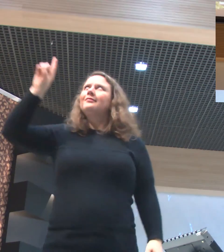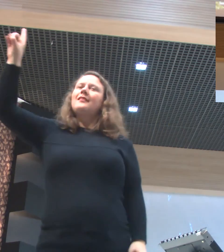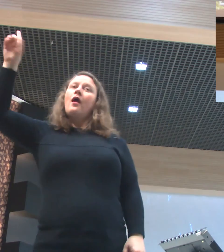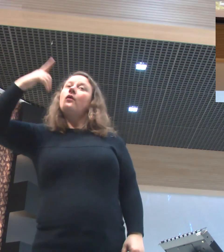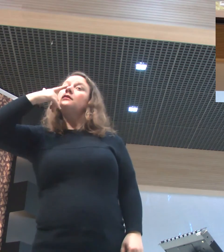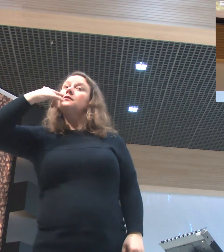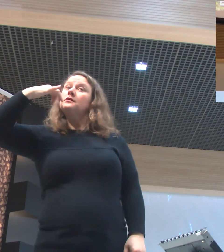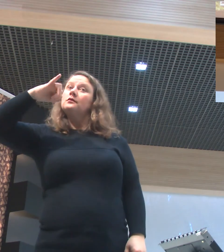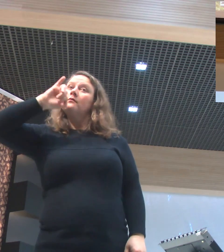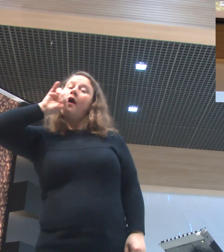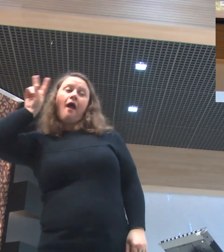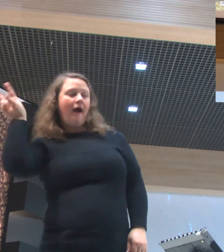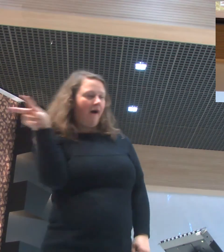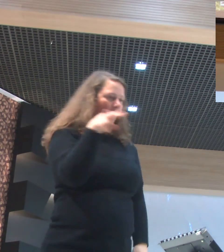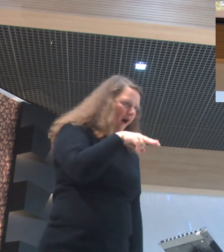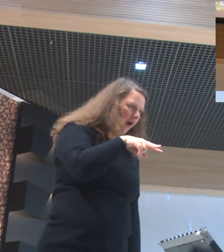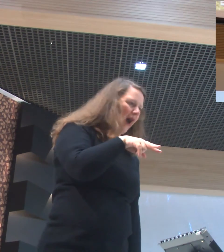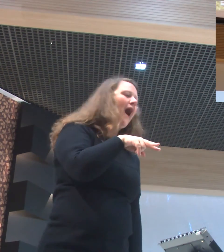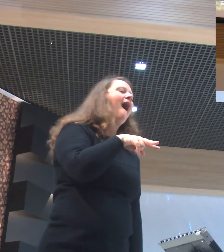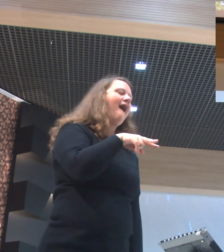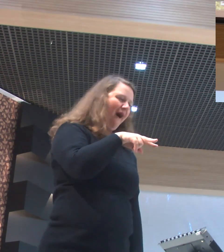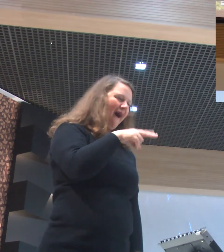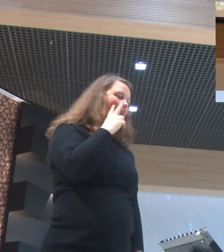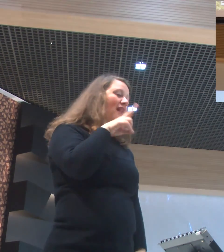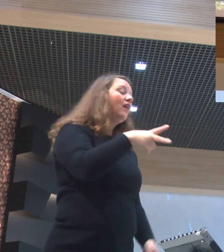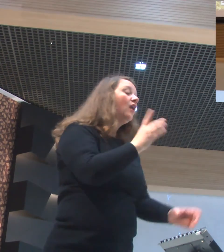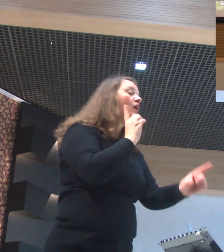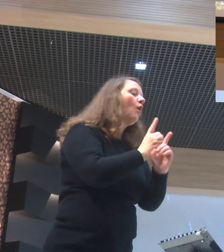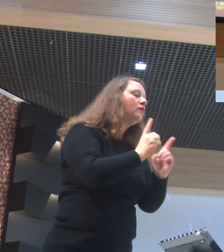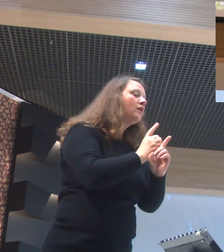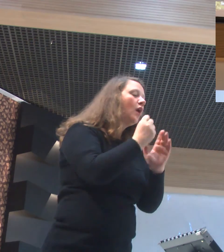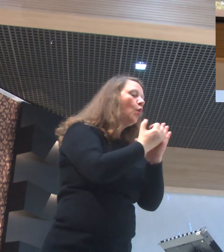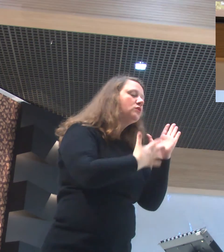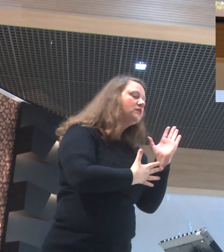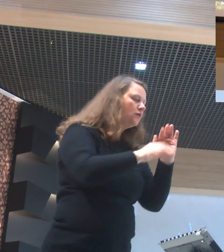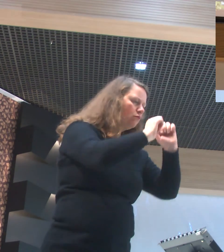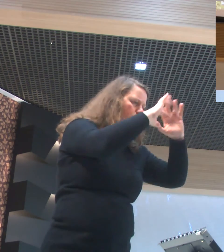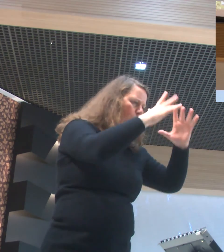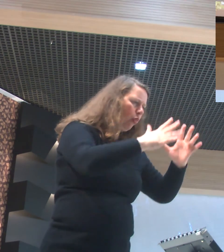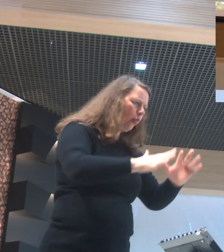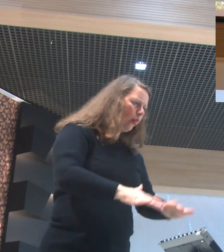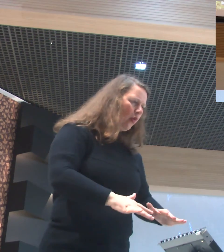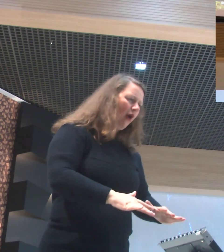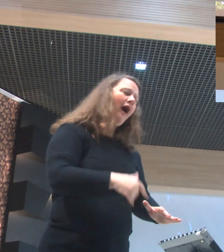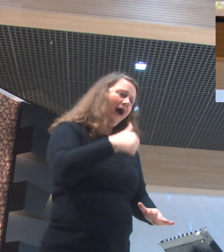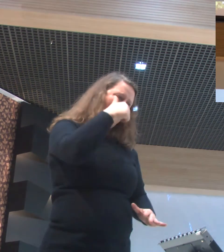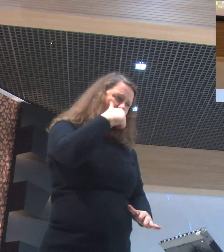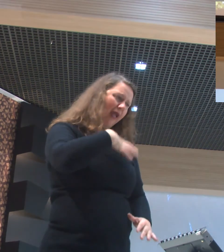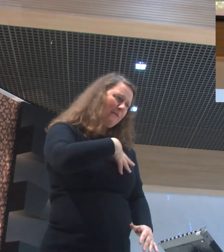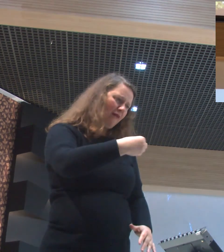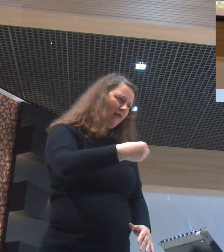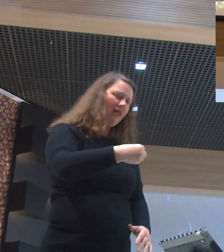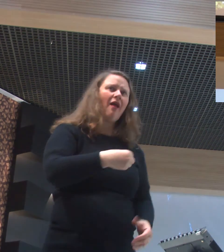porque Jesus está sobre nós. E quando ele vê Jesus e nos vê através de Jesus, essa